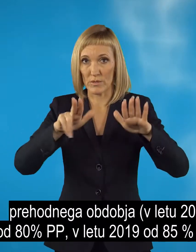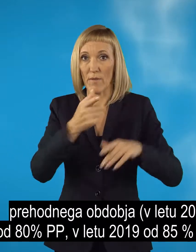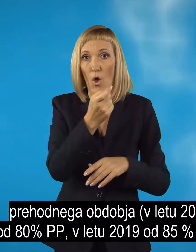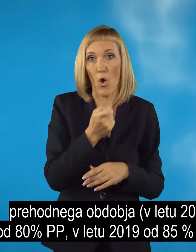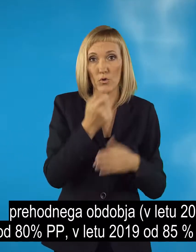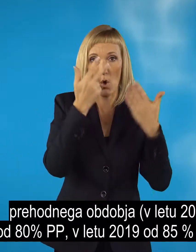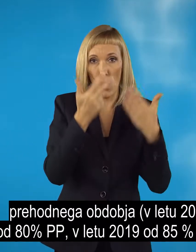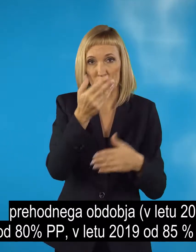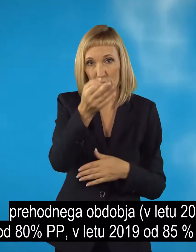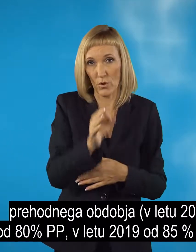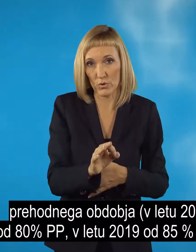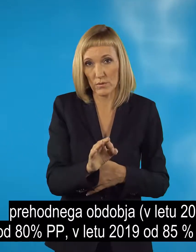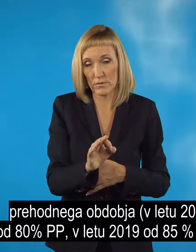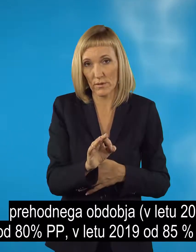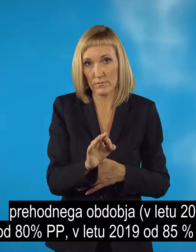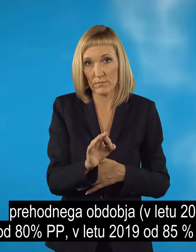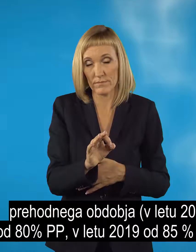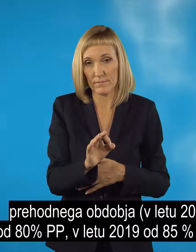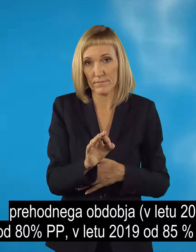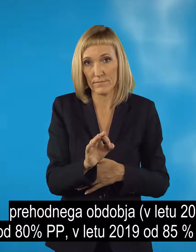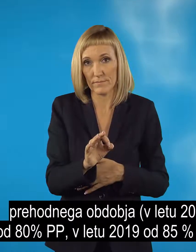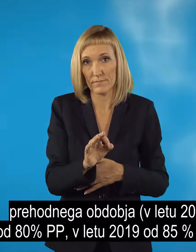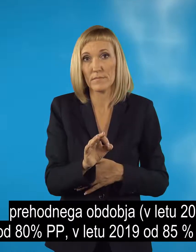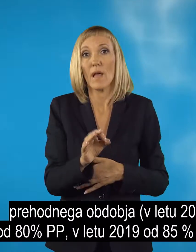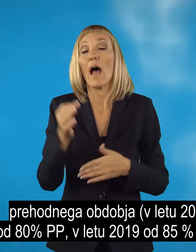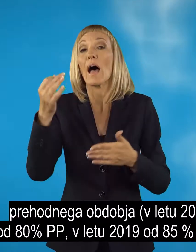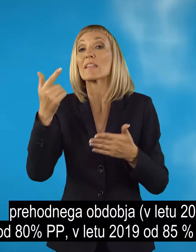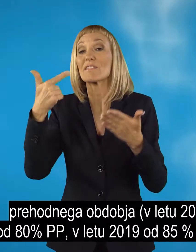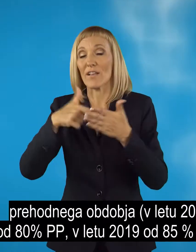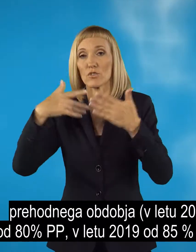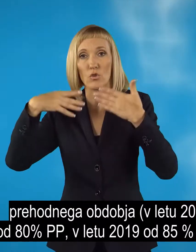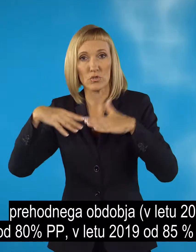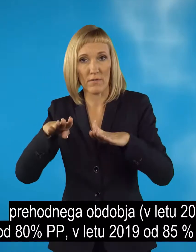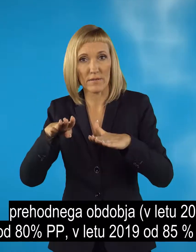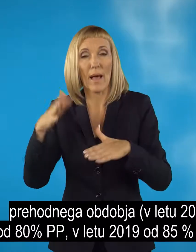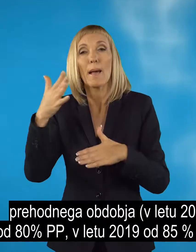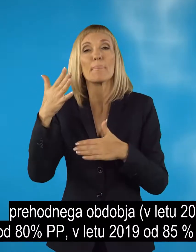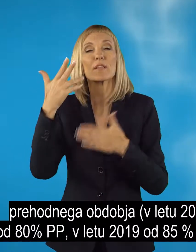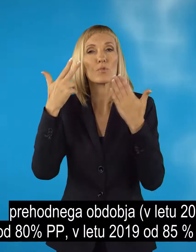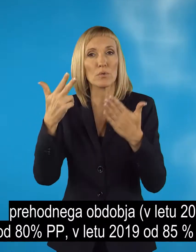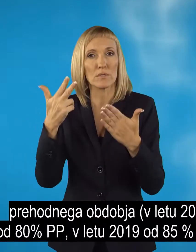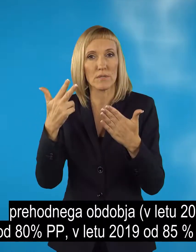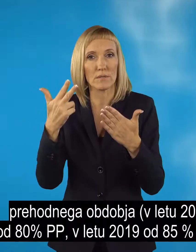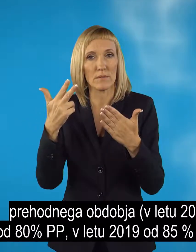od 80% PP, v letu 2019 od 85%